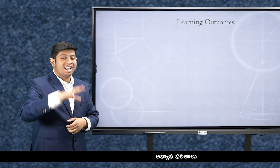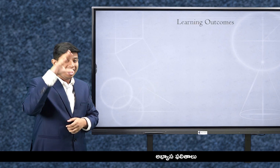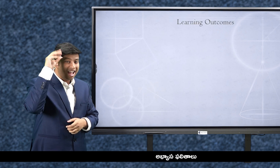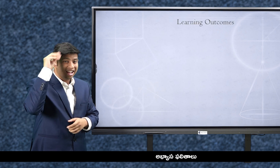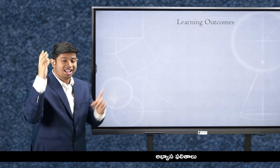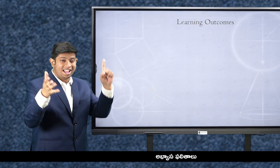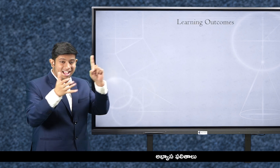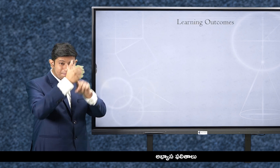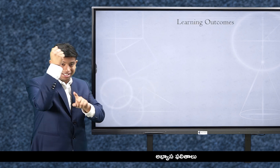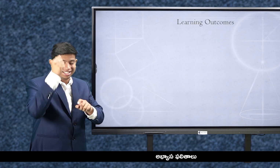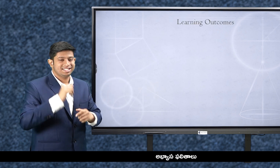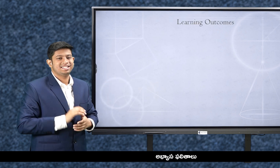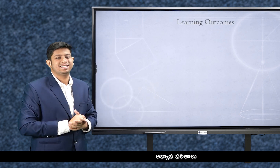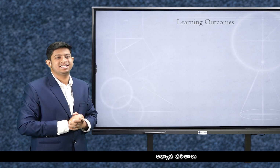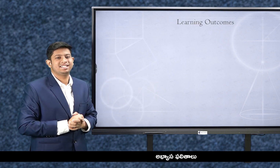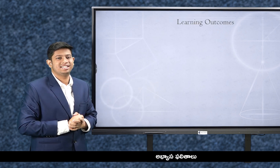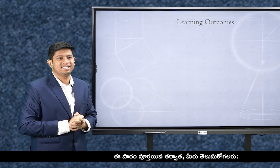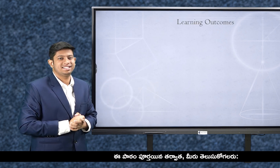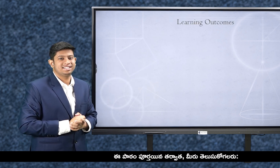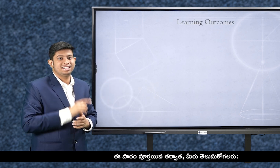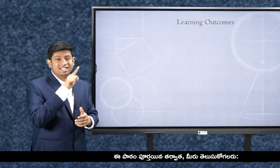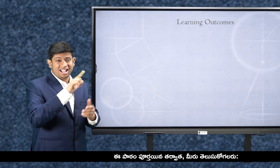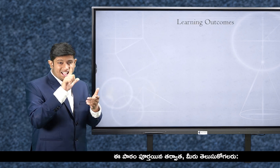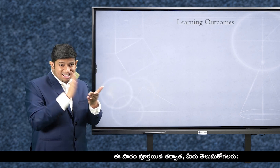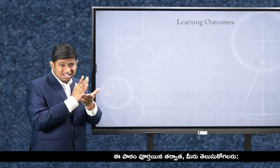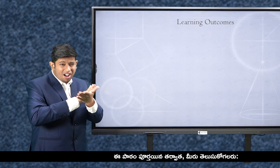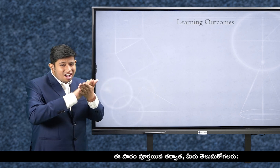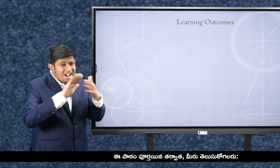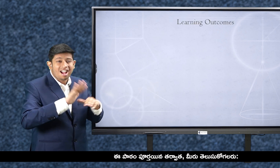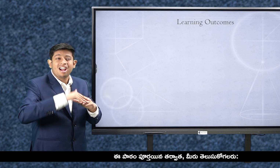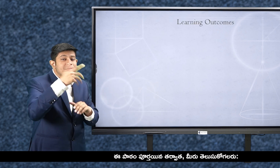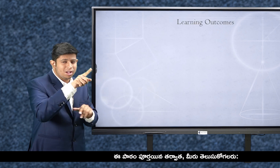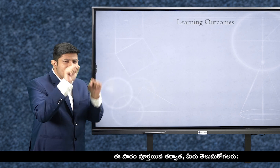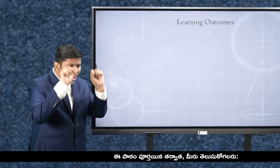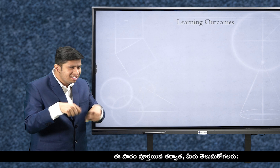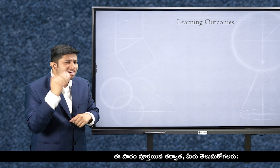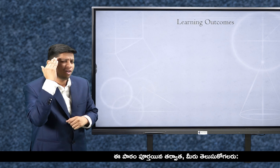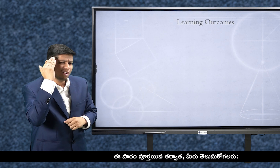అభ్యాస ఫలితాలు. ఈ పాఠం పూర్తయిన తరువాత మీరు తెలుసుకోగలరు: